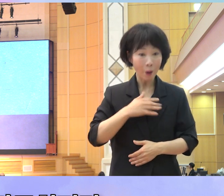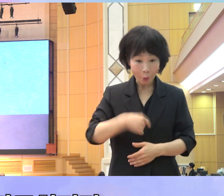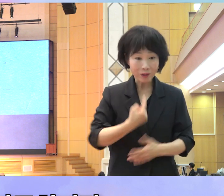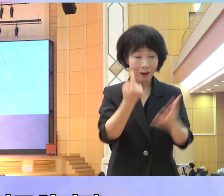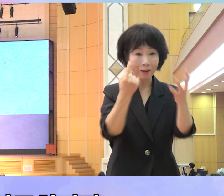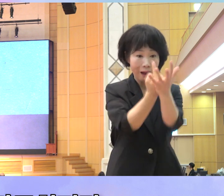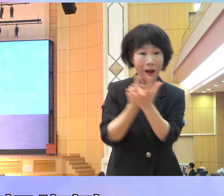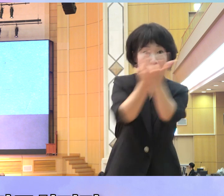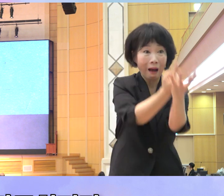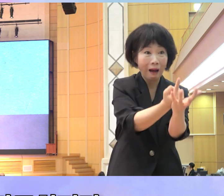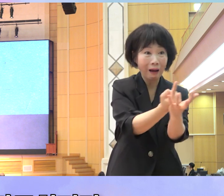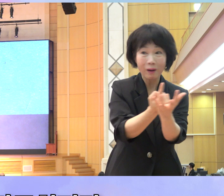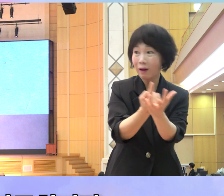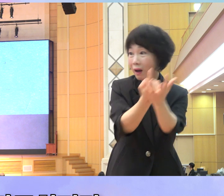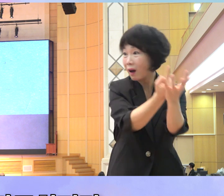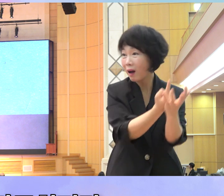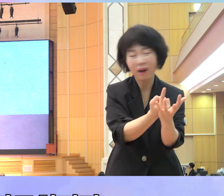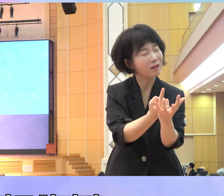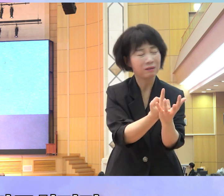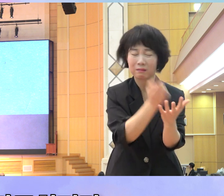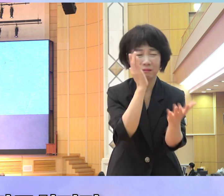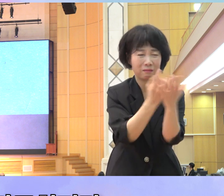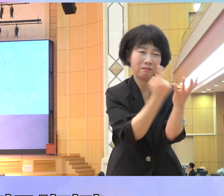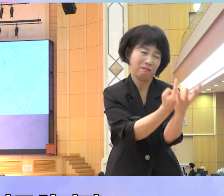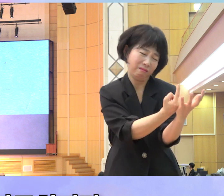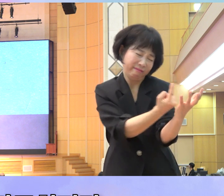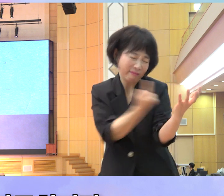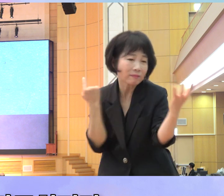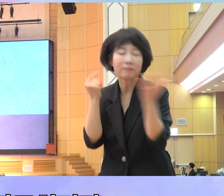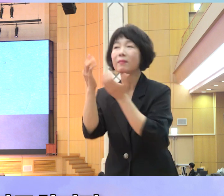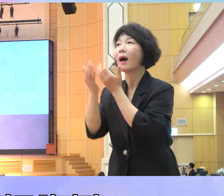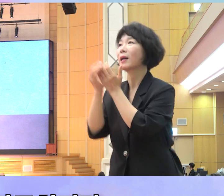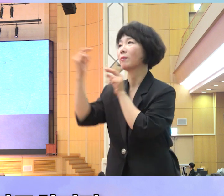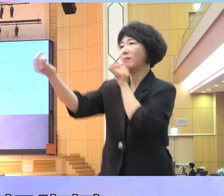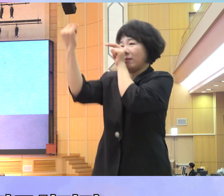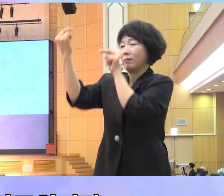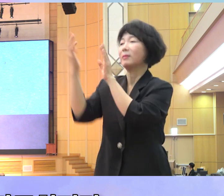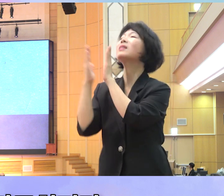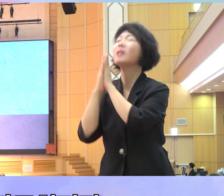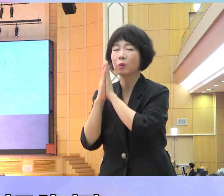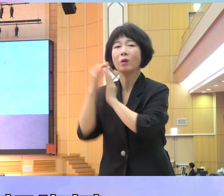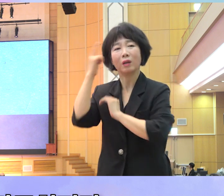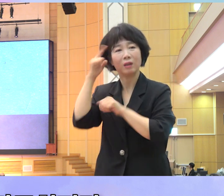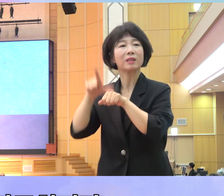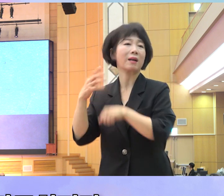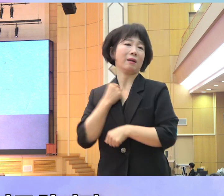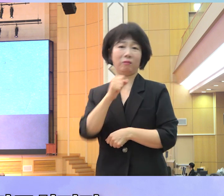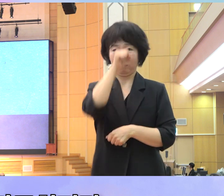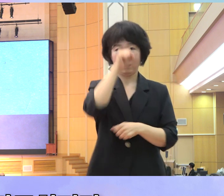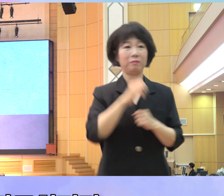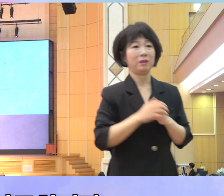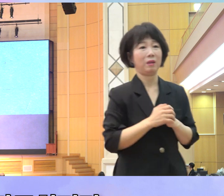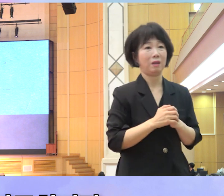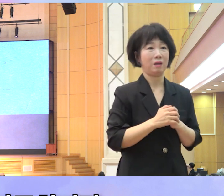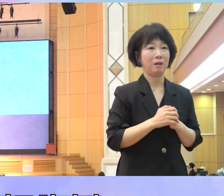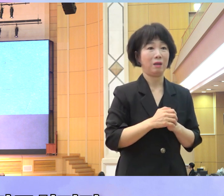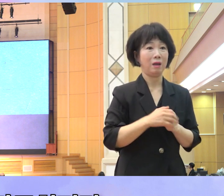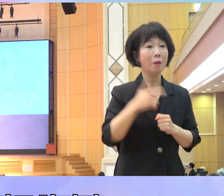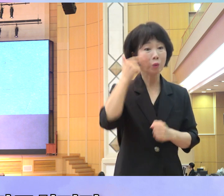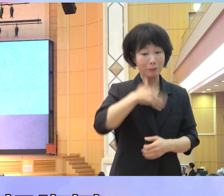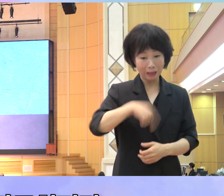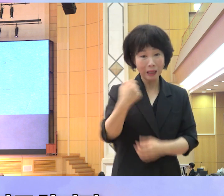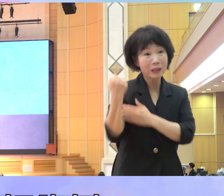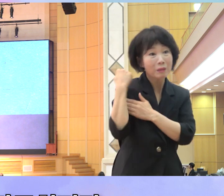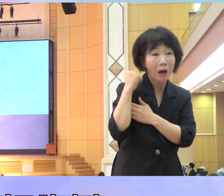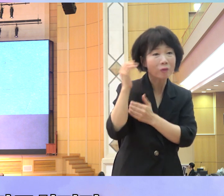있어서 묵상하는 시간을 갖거든요. 웬만하면 기도하는 시간을 갖거든요. 왜냐하면 내 힘이 아니니까, 하나님